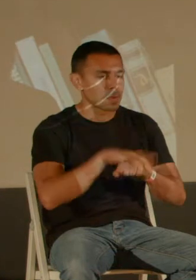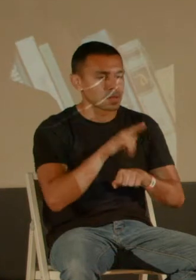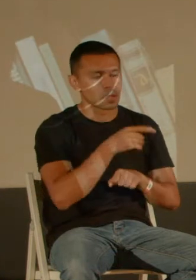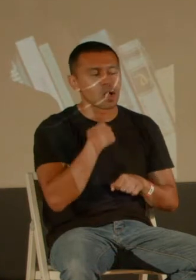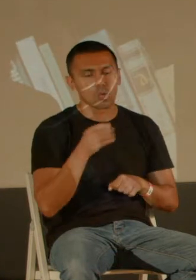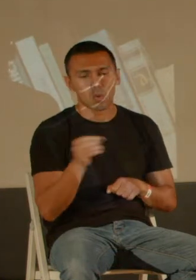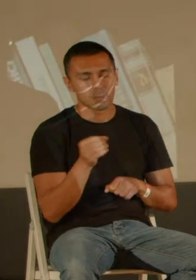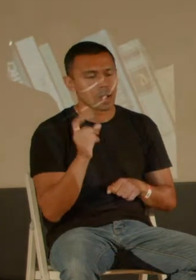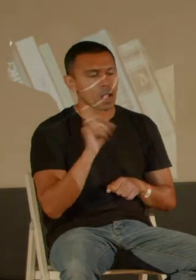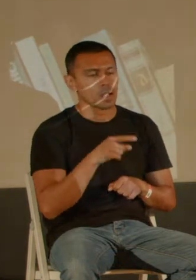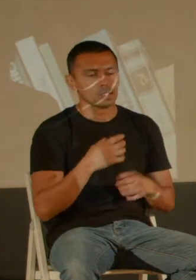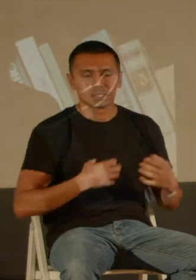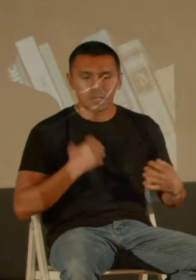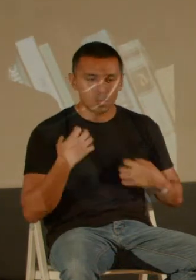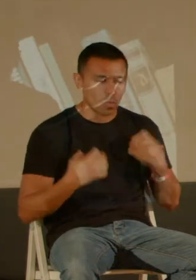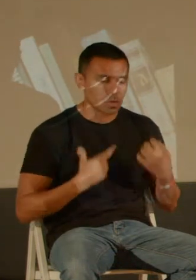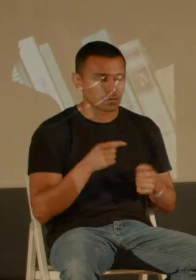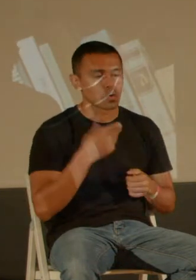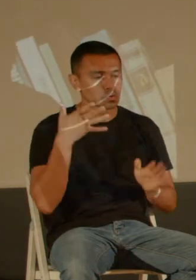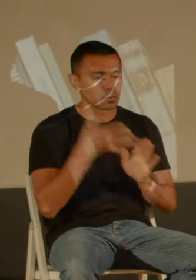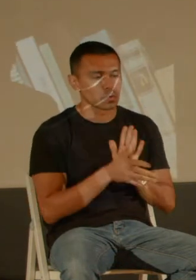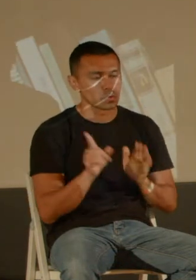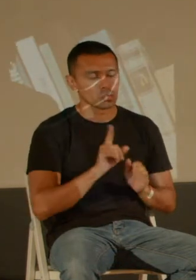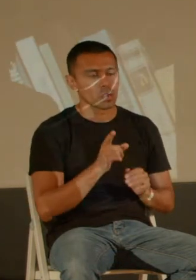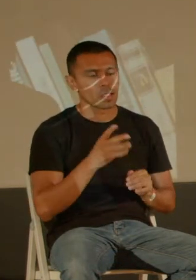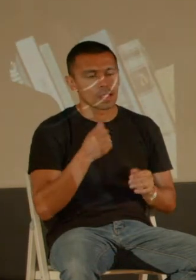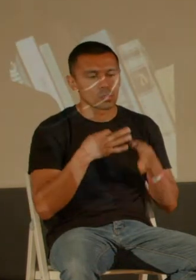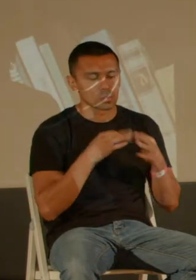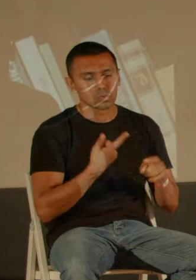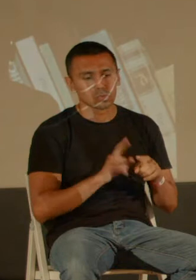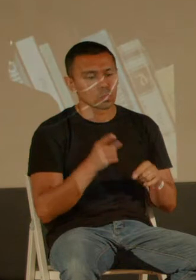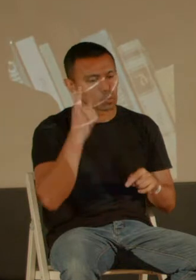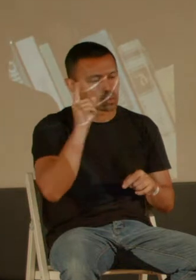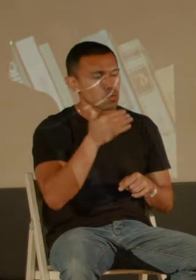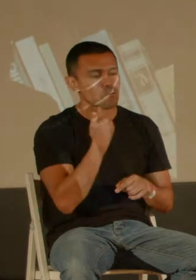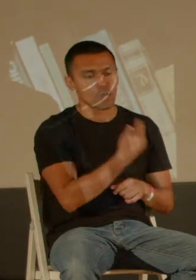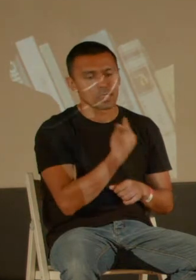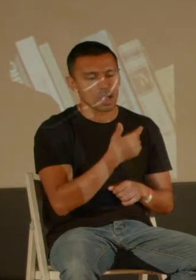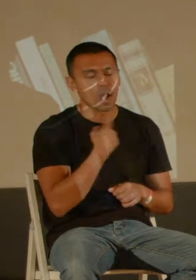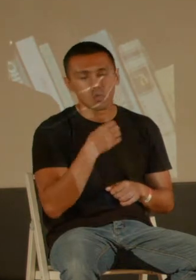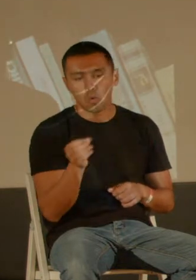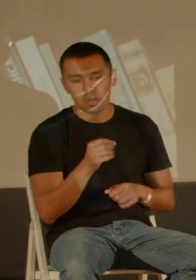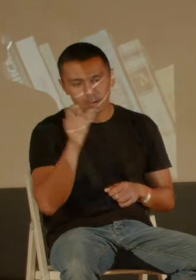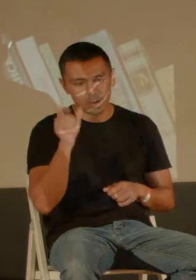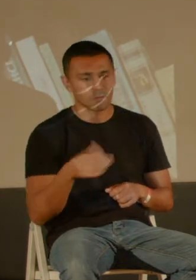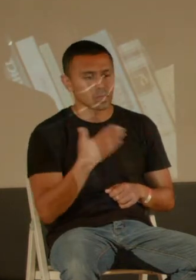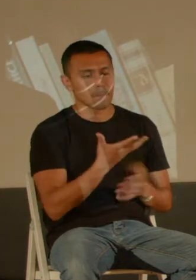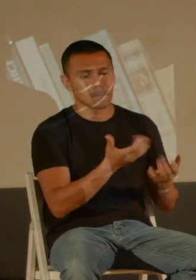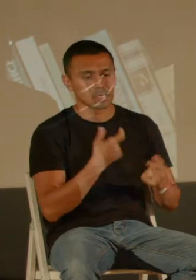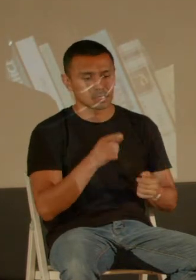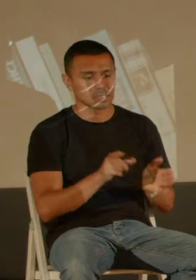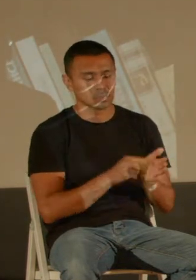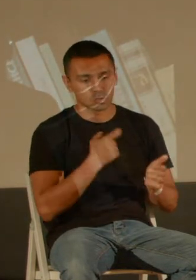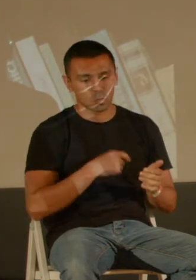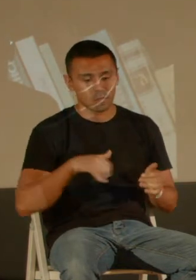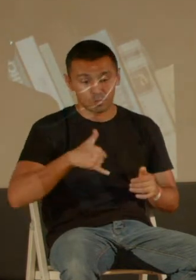її алкоголізм, але занепокоїлися. І вона розуміє, щоб не допустити цього, щоб думали, що вона алкоголічка, вона бере з собою